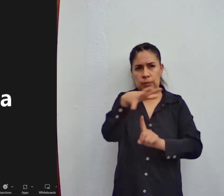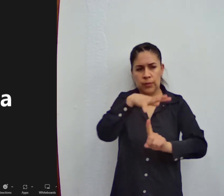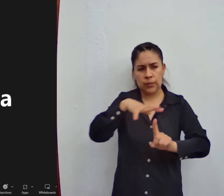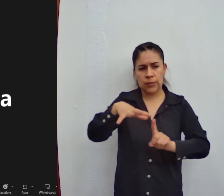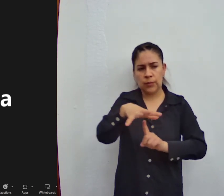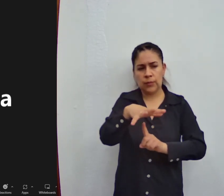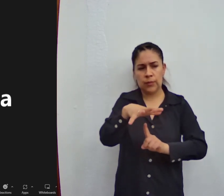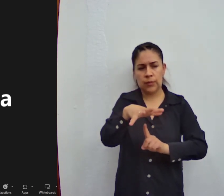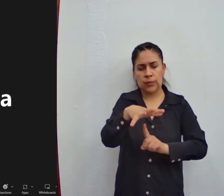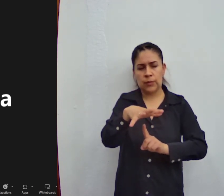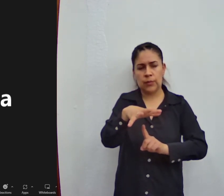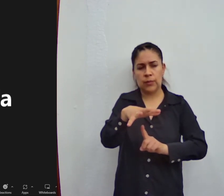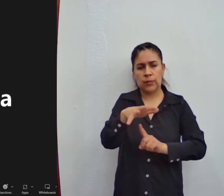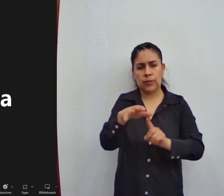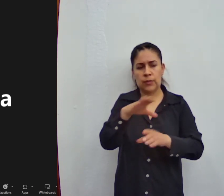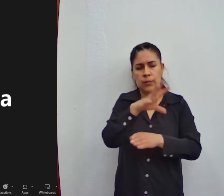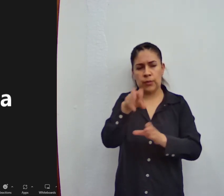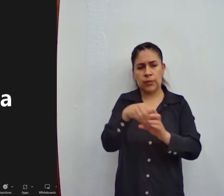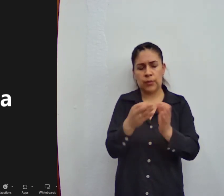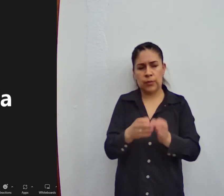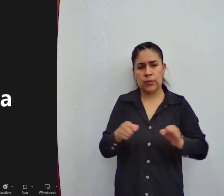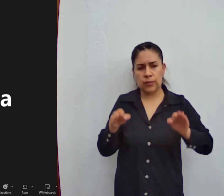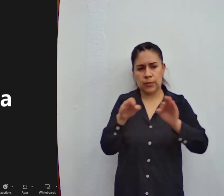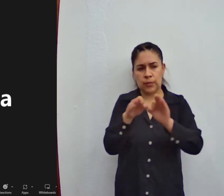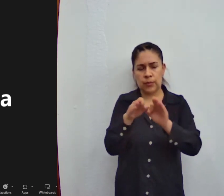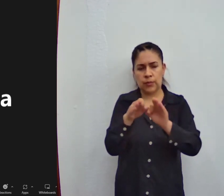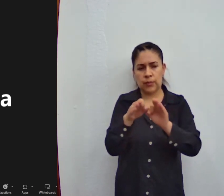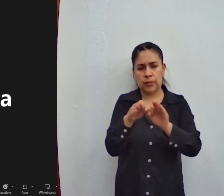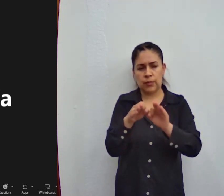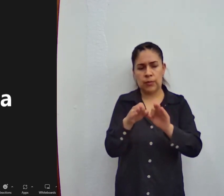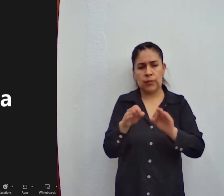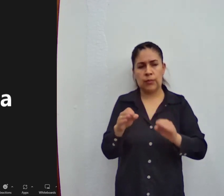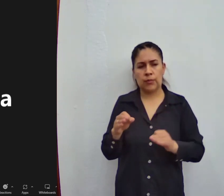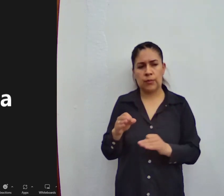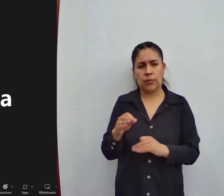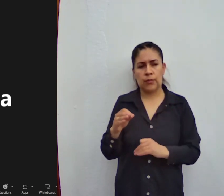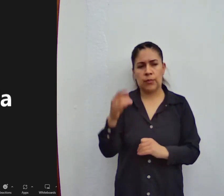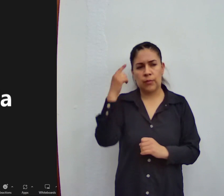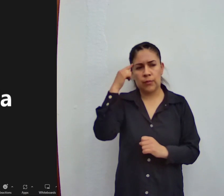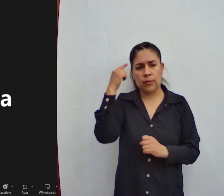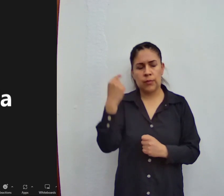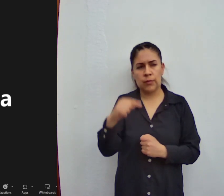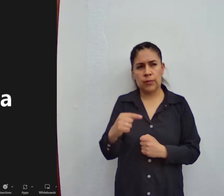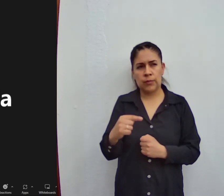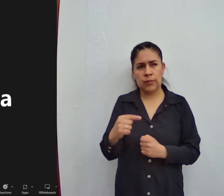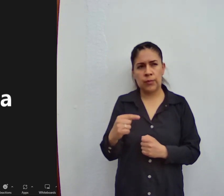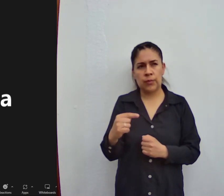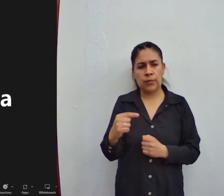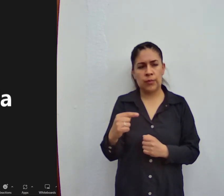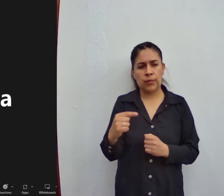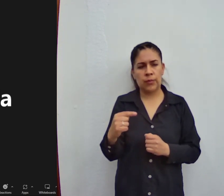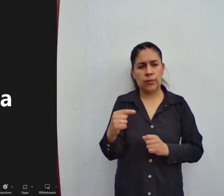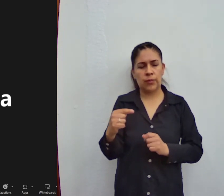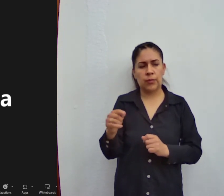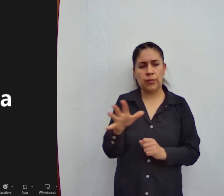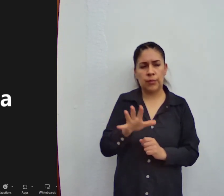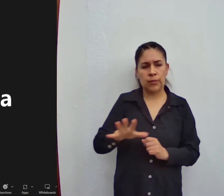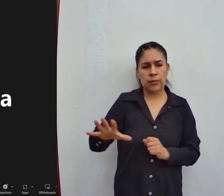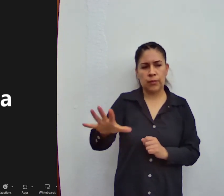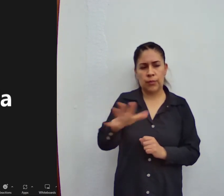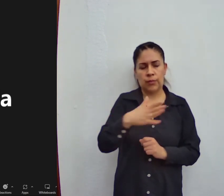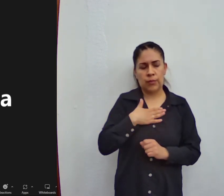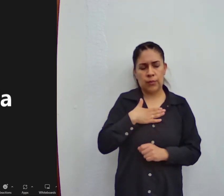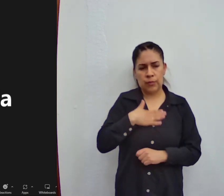la ocupación a la que se realiza. Y bien, lo que les puedo decir que este antecedente, Entendiendo Puentes, lo